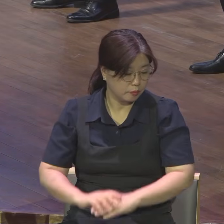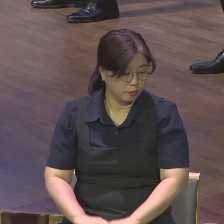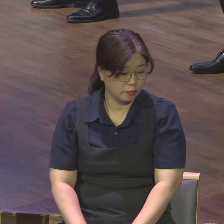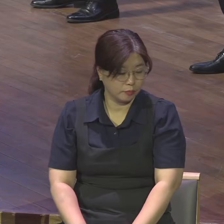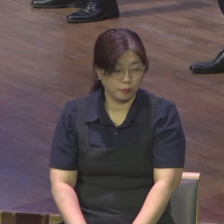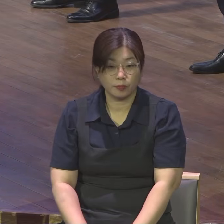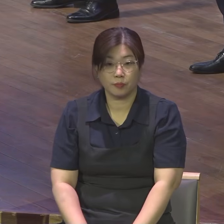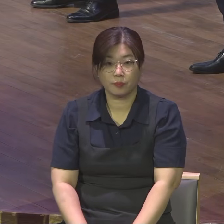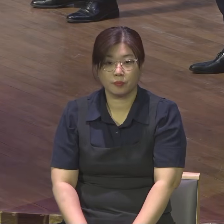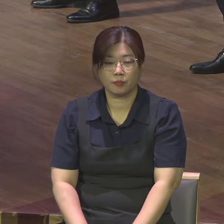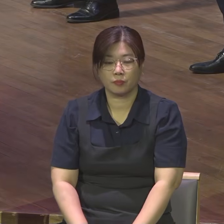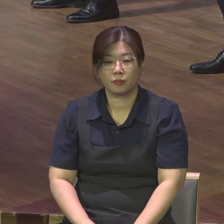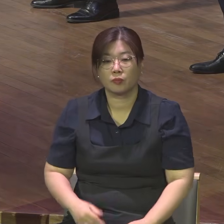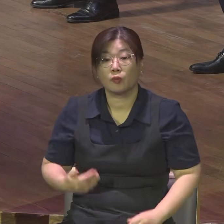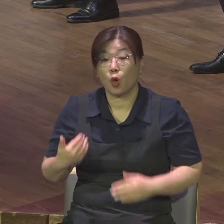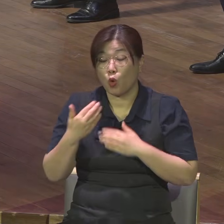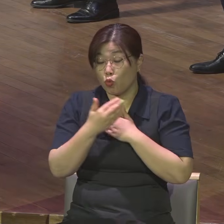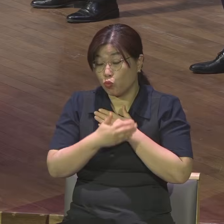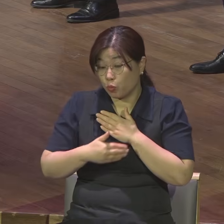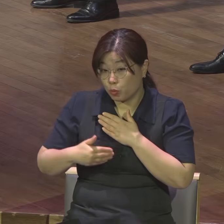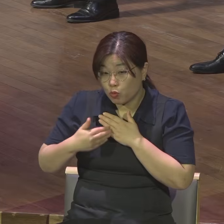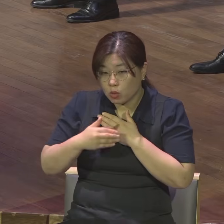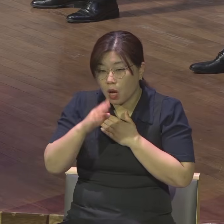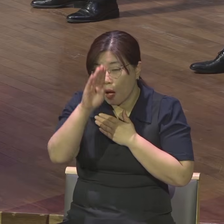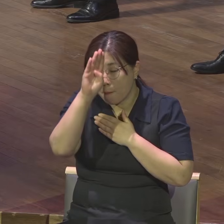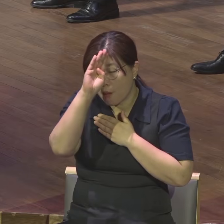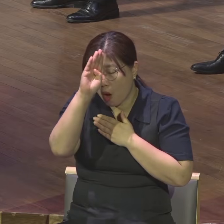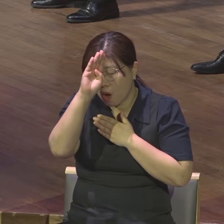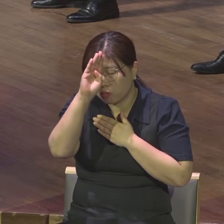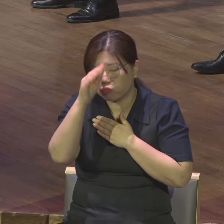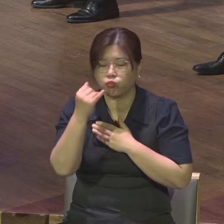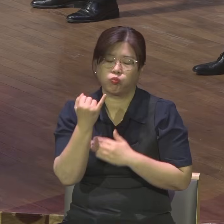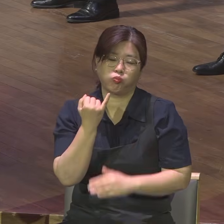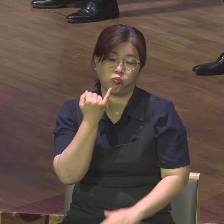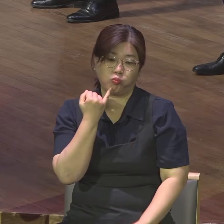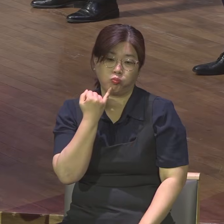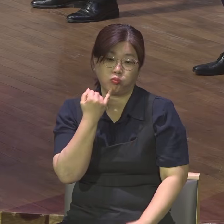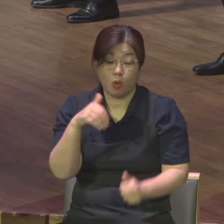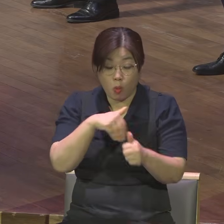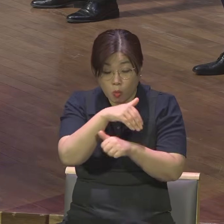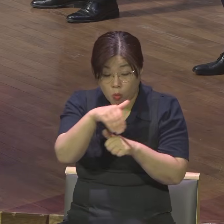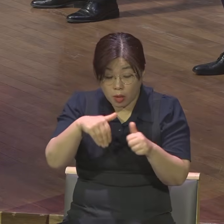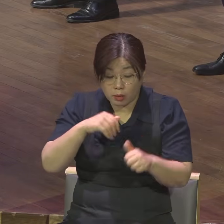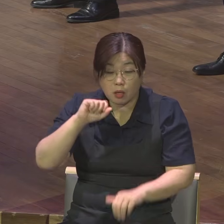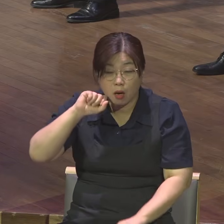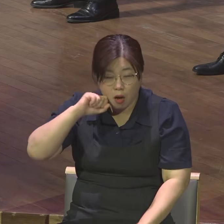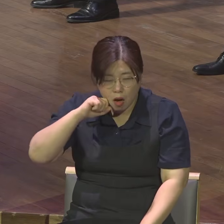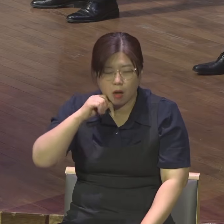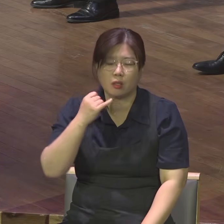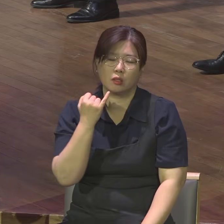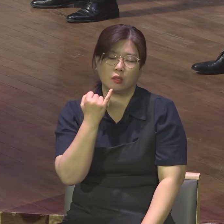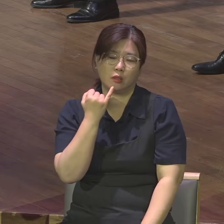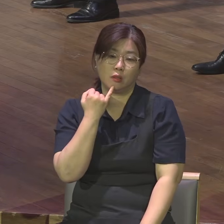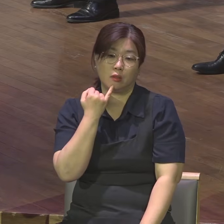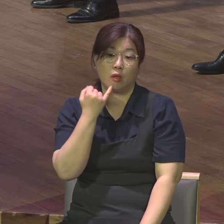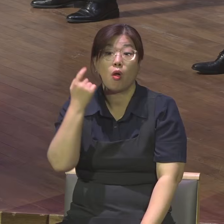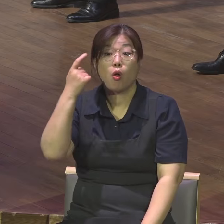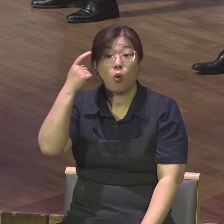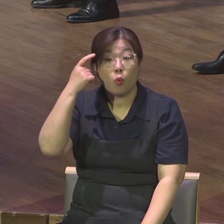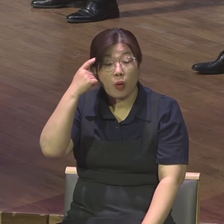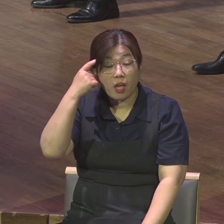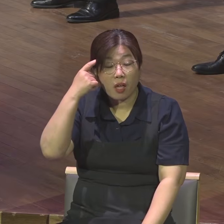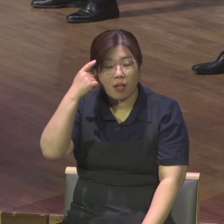우리의 육신이 병들어도 혹은 우리의 환경이 바뀌지 않아도 우리가 염려할 이유가 없는 것은, 우리가 항상 기뻐할 수 있는